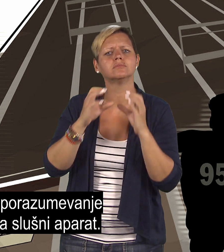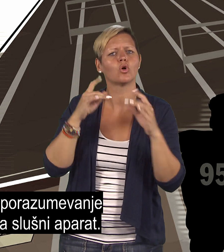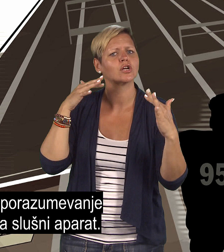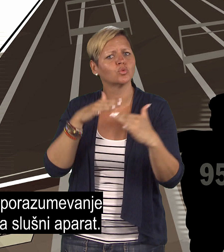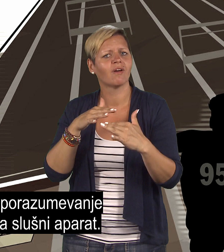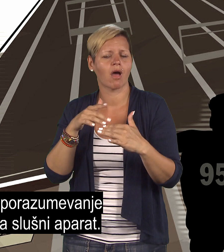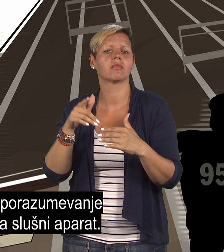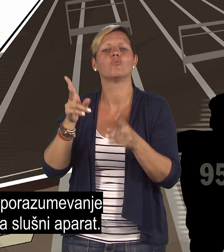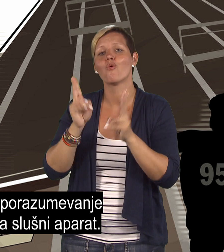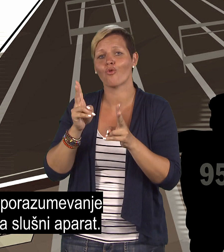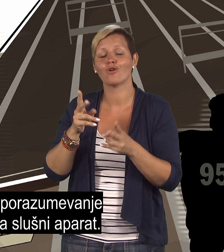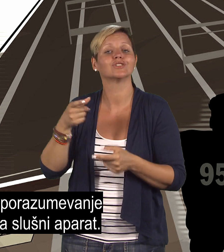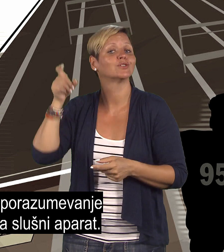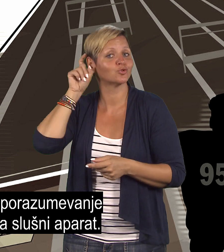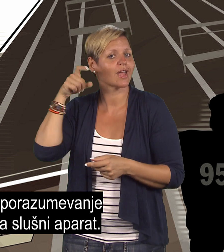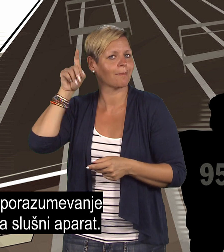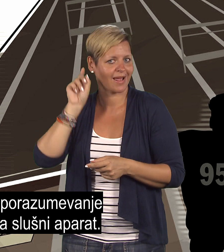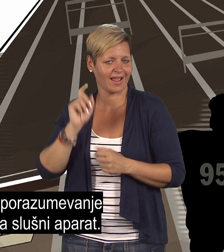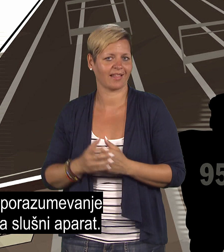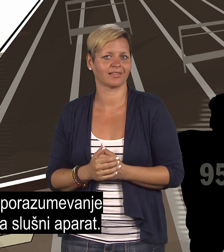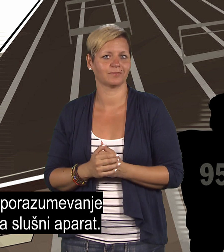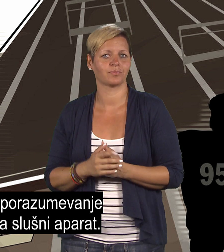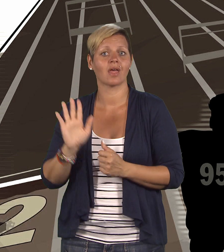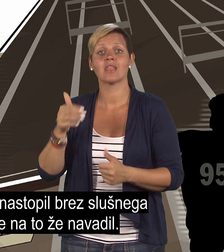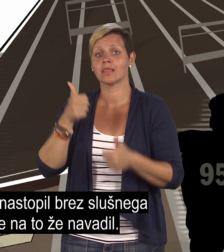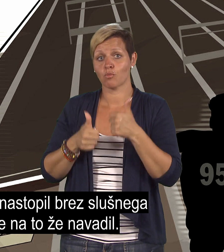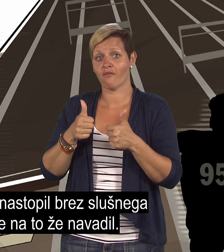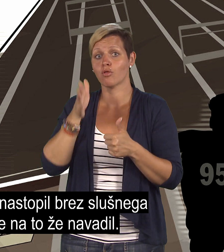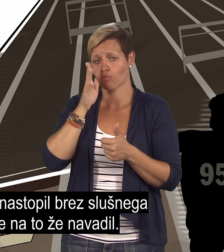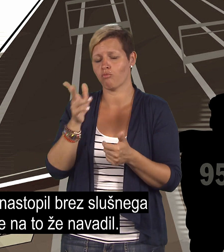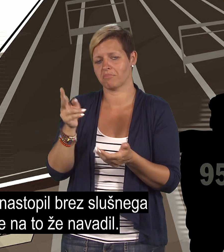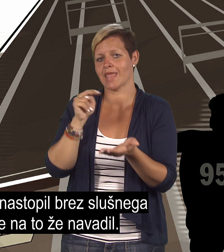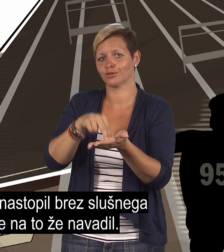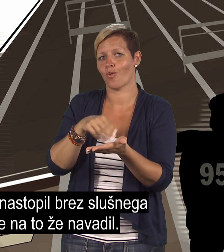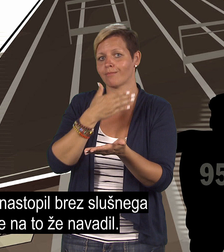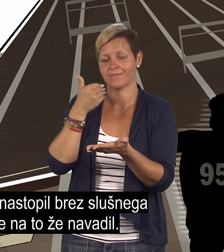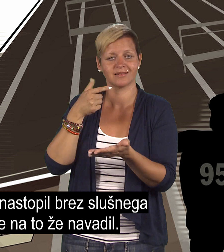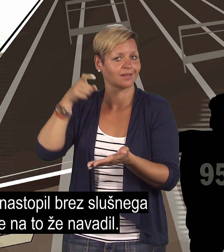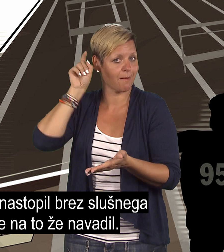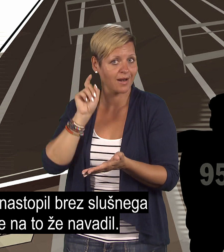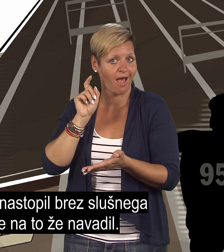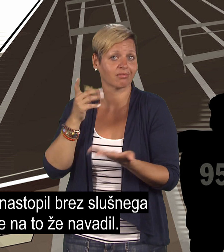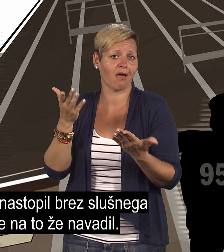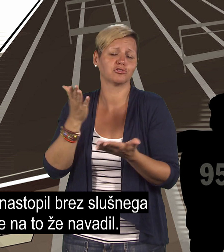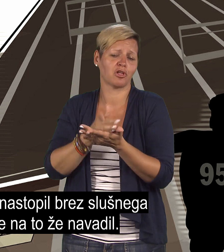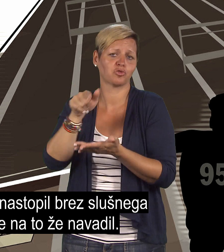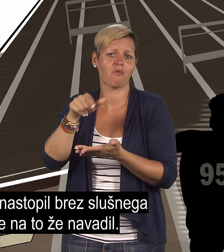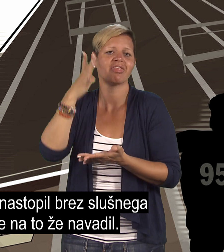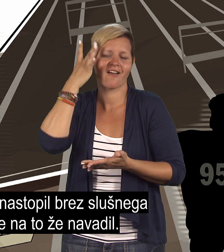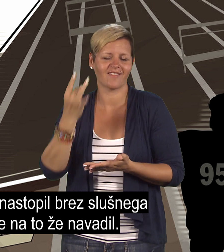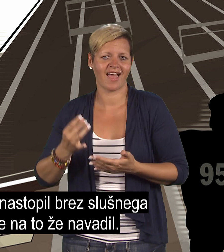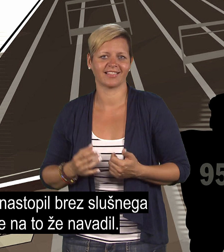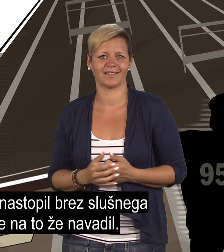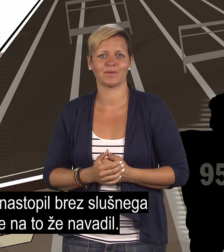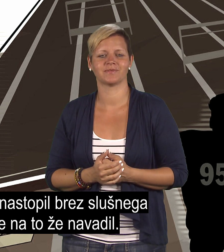Nemoteno sporazumevanje mu omogoča slušni aparat. Na tekmovanju bo nastopil brez slušnega aparata, a se je na